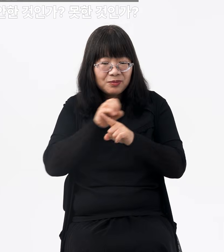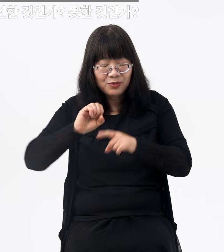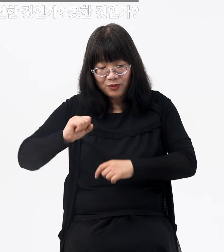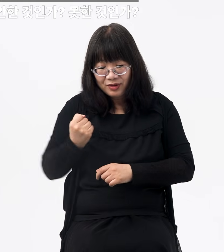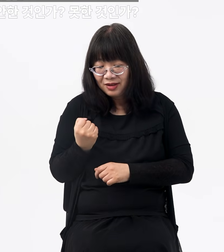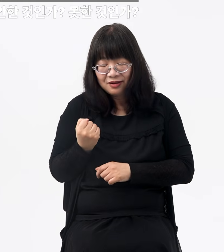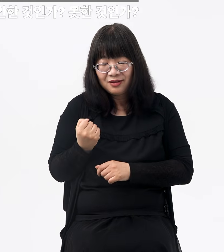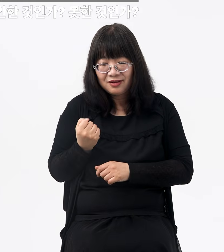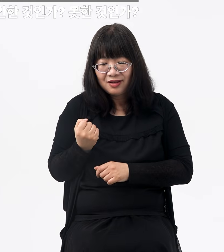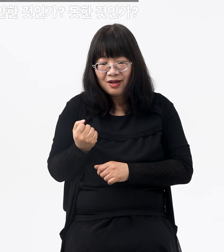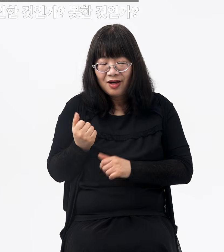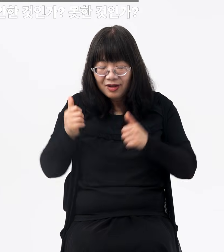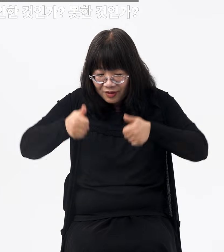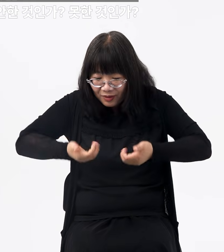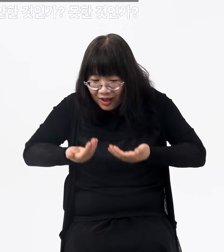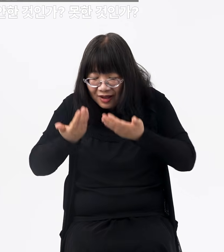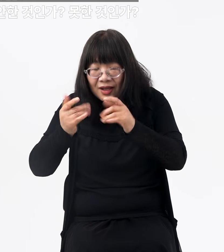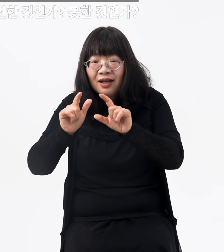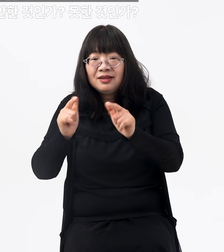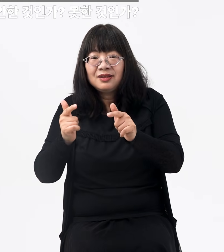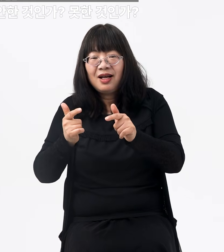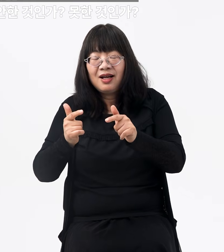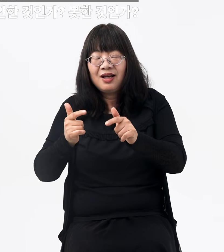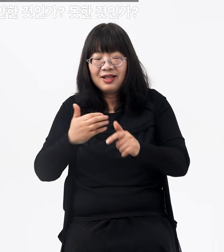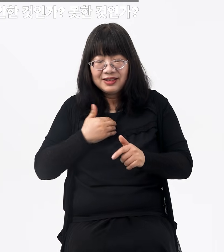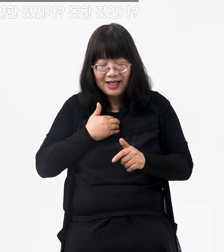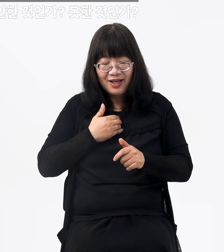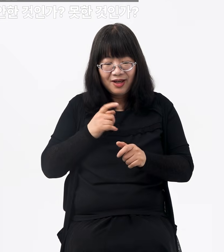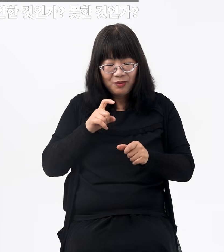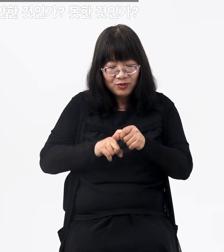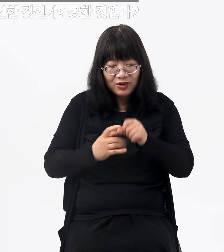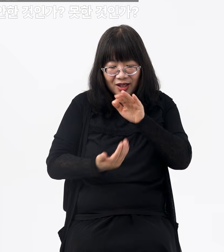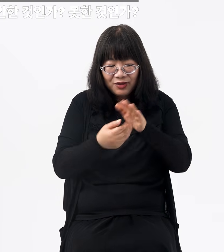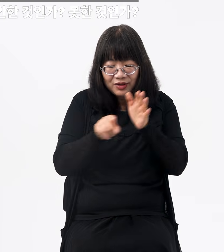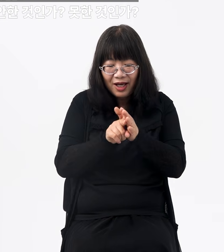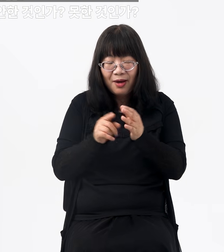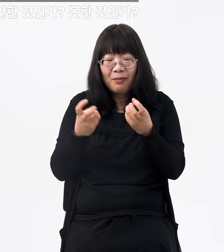그러면 여기서 우리가 사사기 전체의 목적을 한번 봐야 돼요.